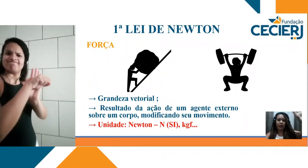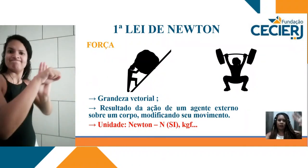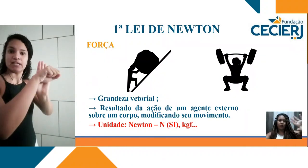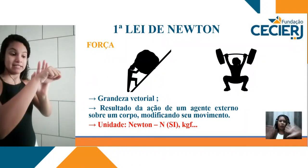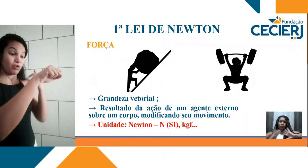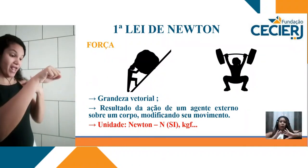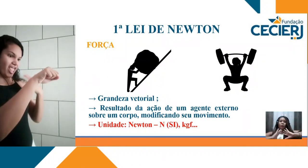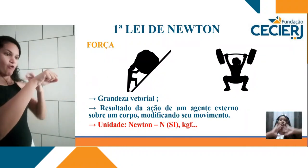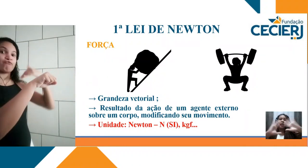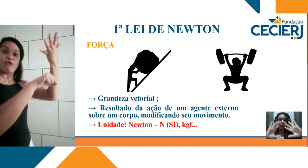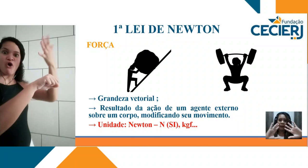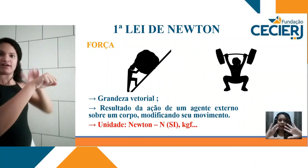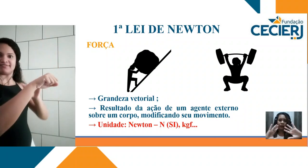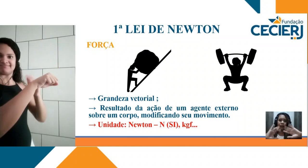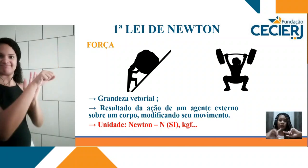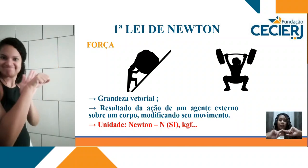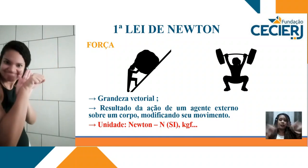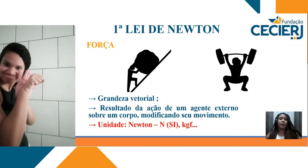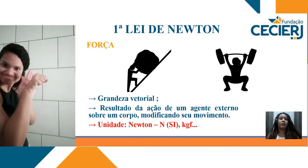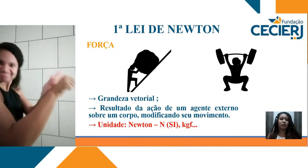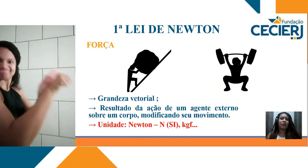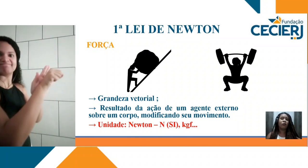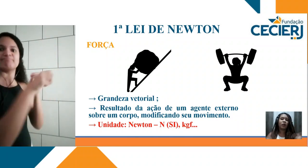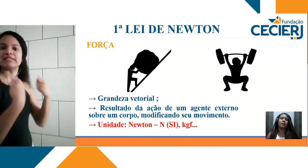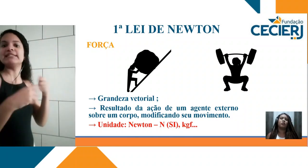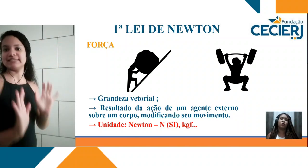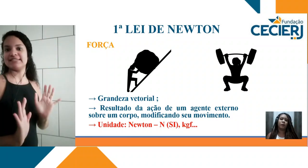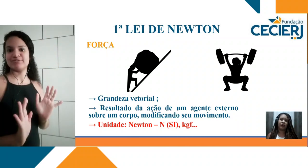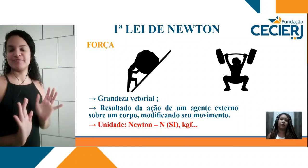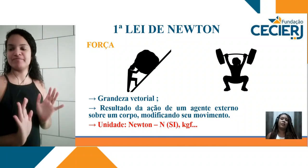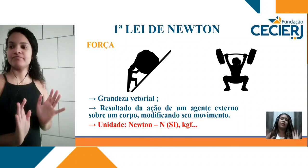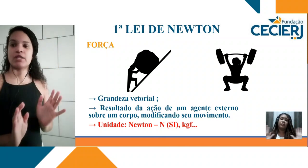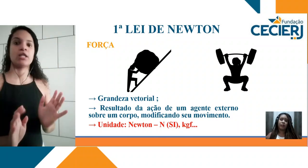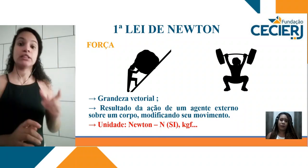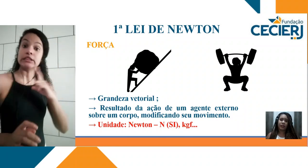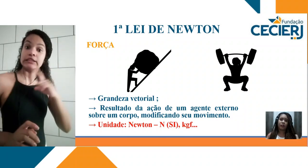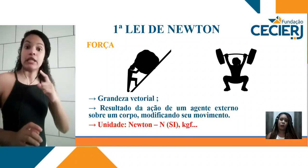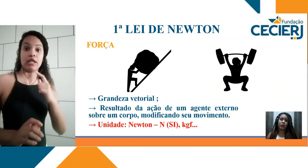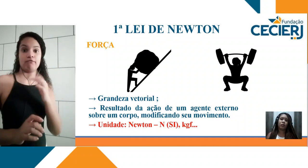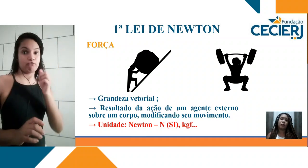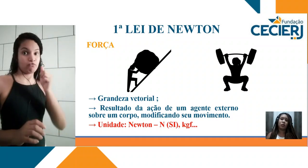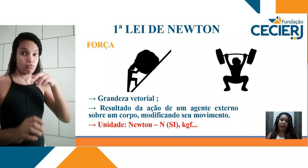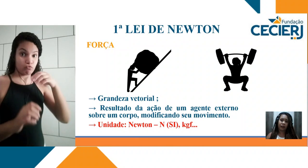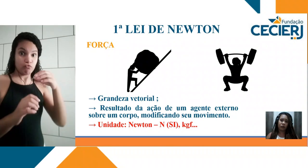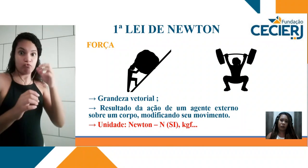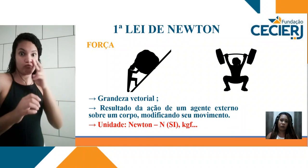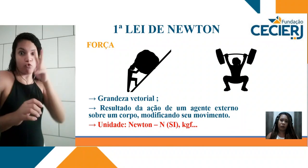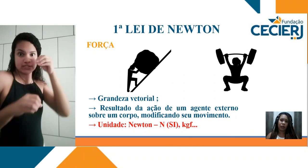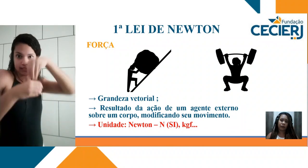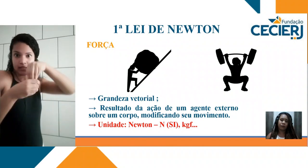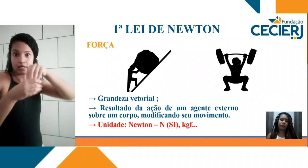com a pedra de forma externa à pedra. Quer dizer que a pedra não tem forças agindo sobre ela? Sim, mas essas forças não são